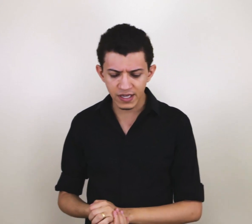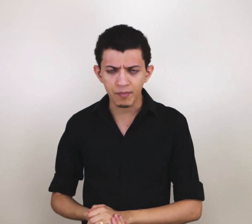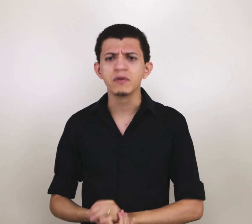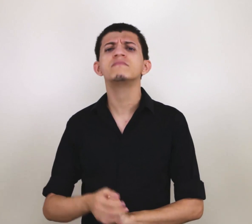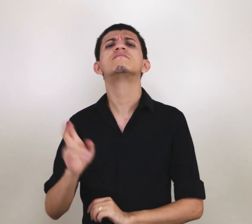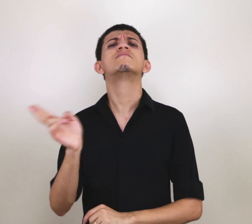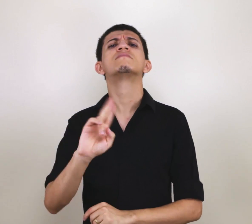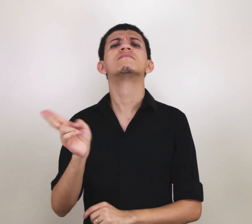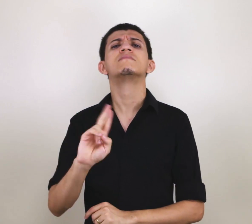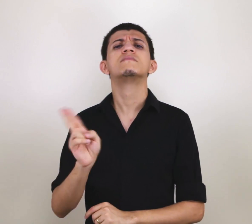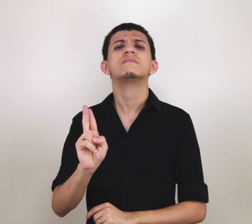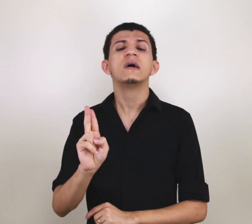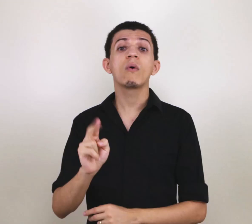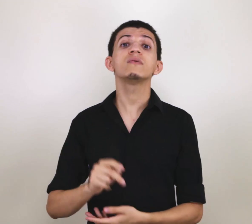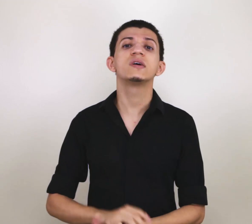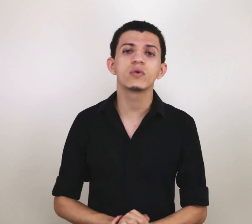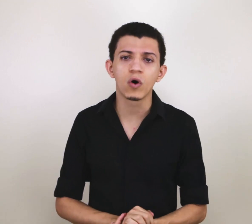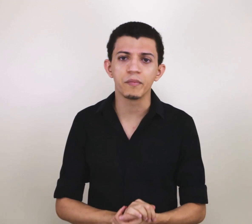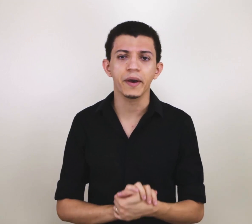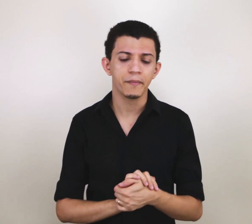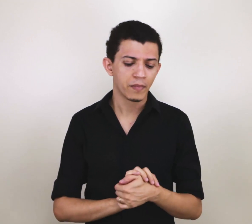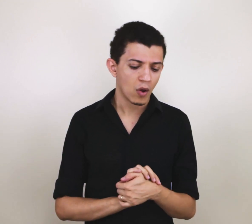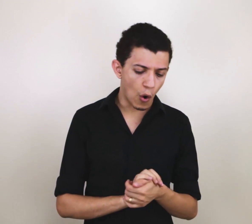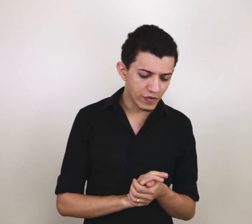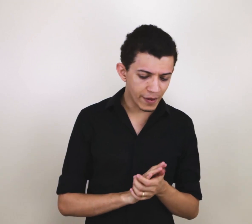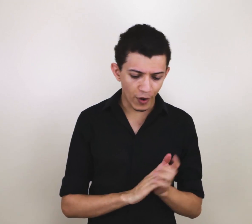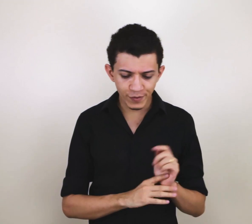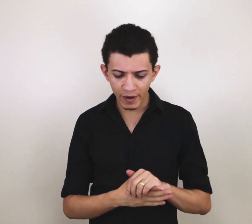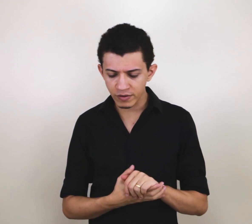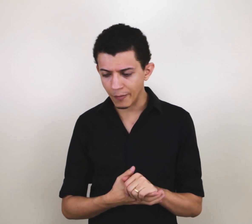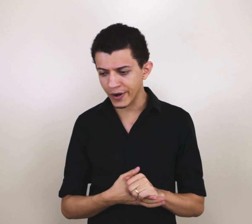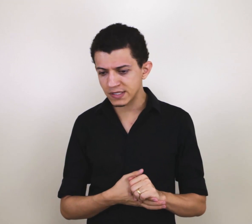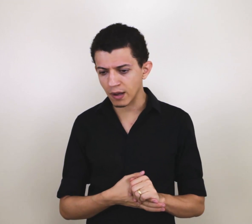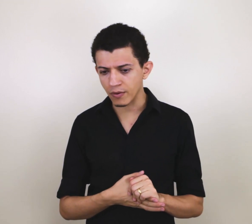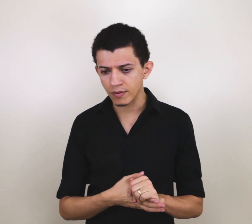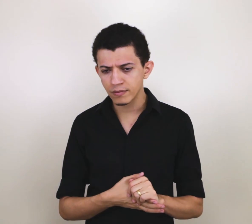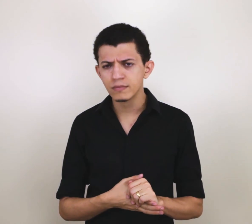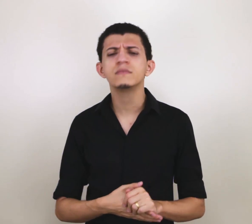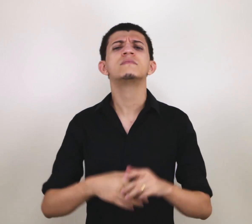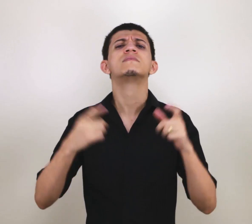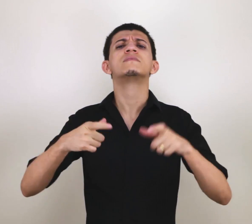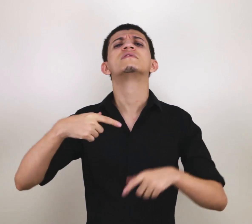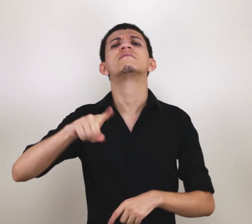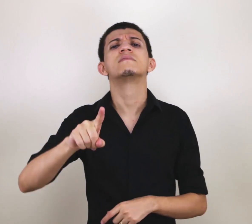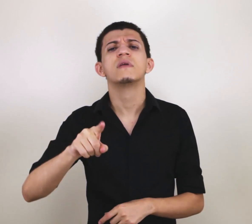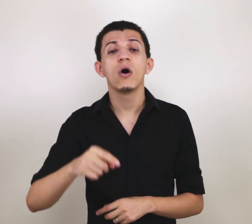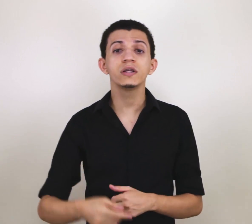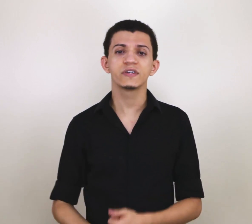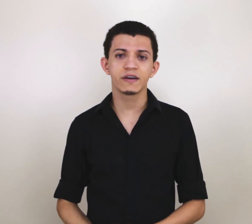exemplo, qual o seu nome? Ou você pode perguntar, por exemplo, onde você